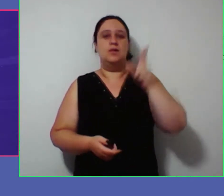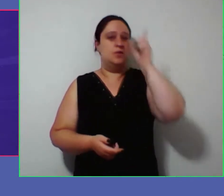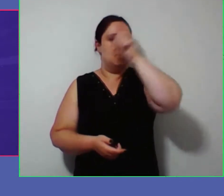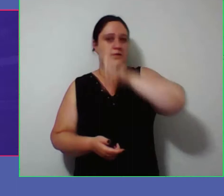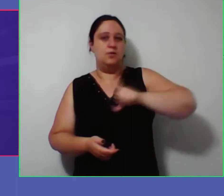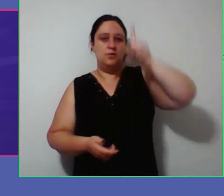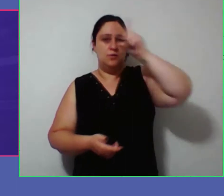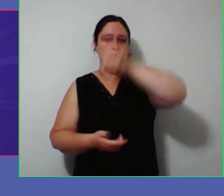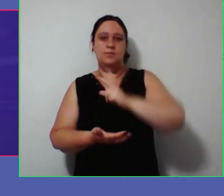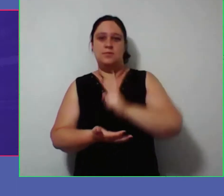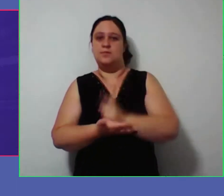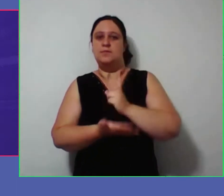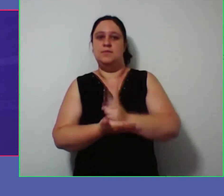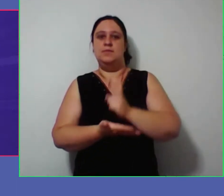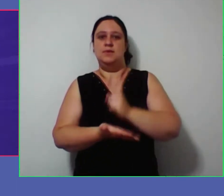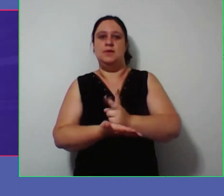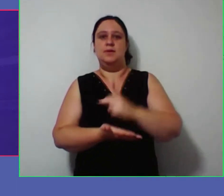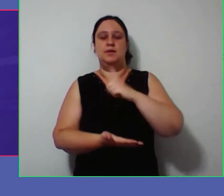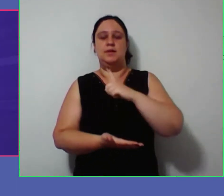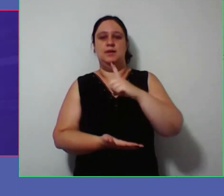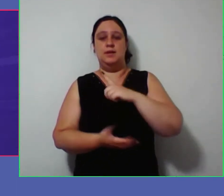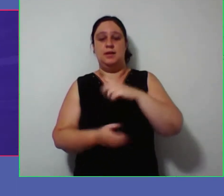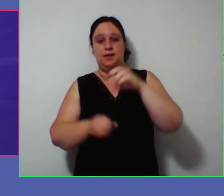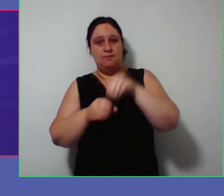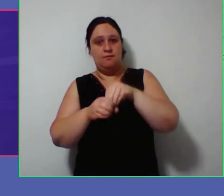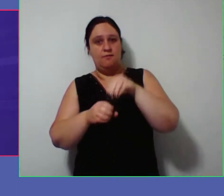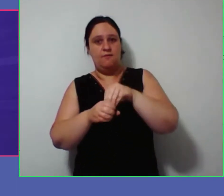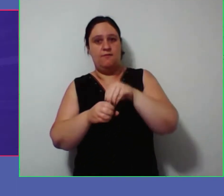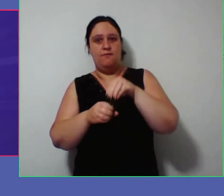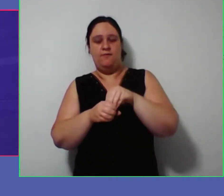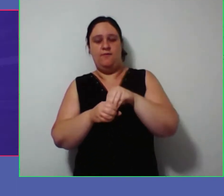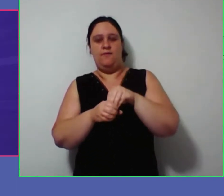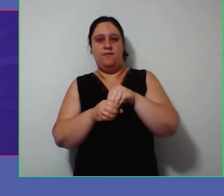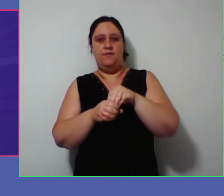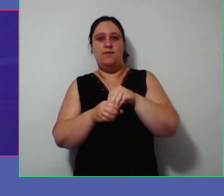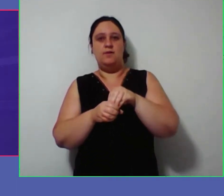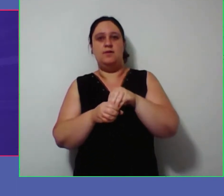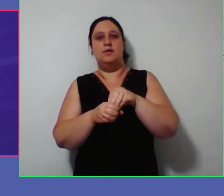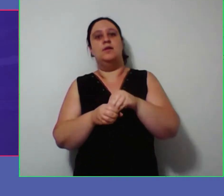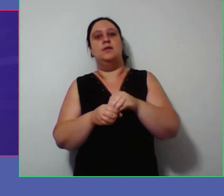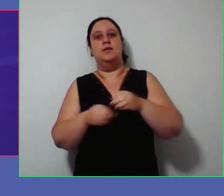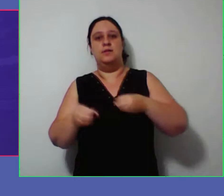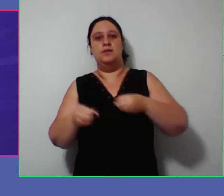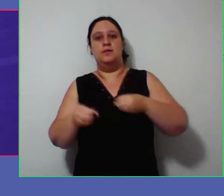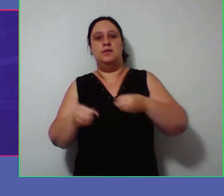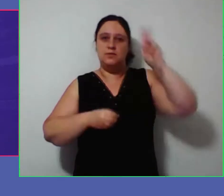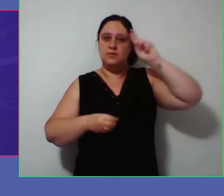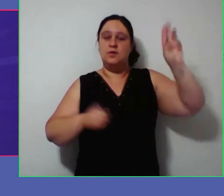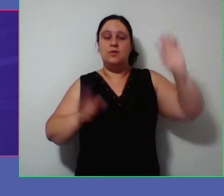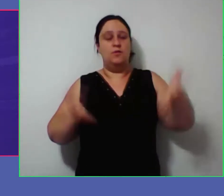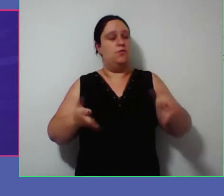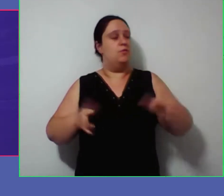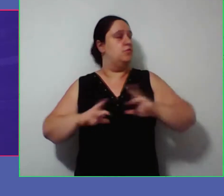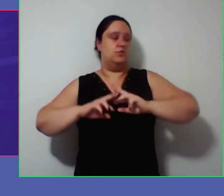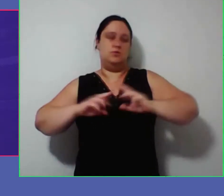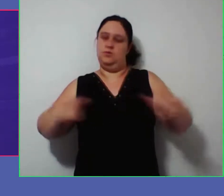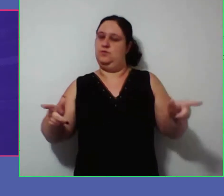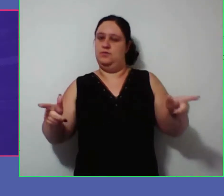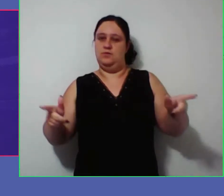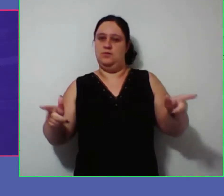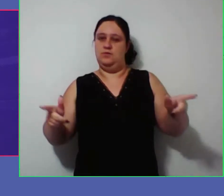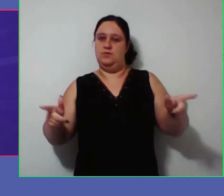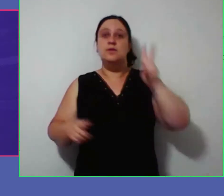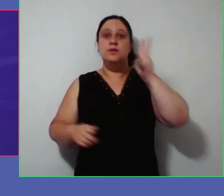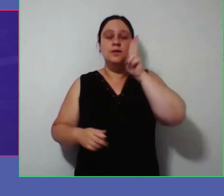ofertas para o Senhor, para a obra do Senhor. Também hoje não é diferente, não se esqueçam de fazer as